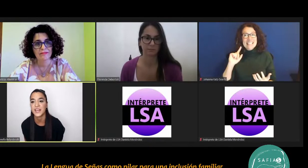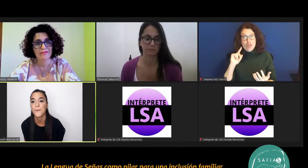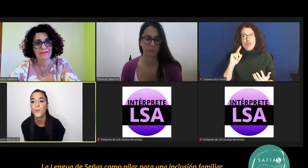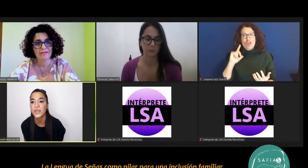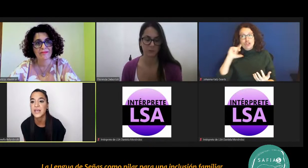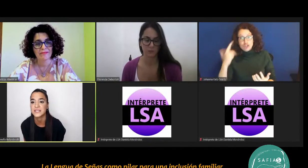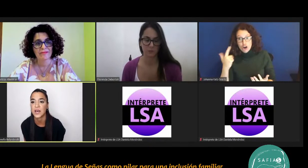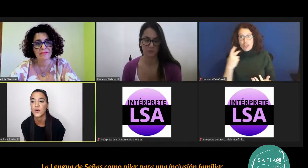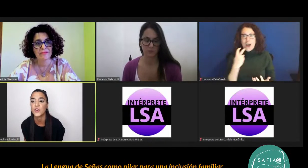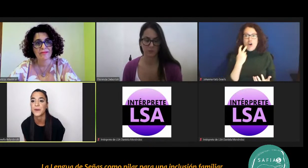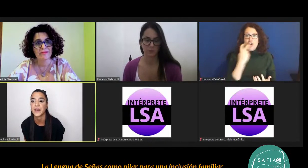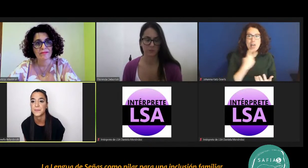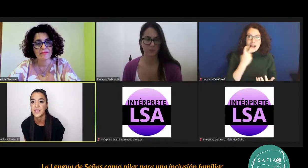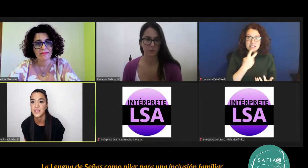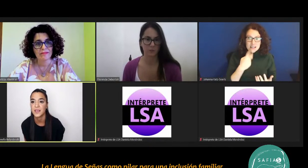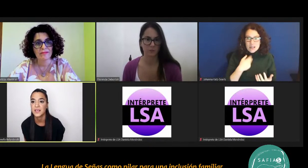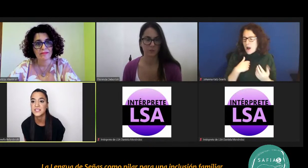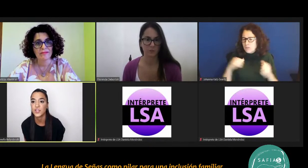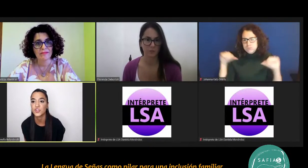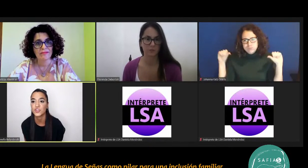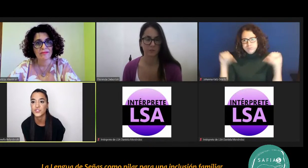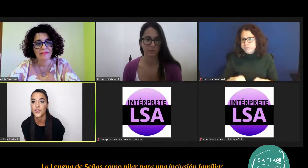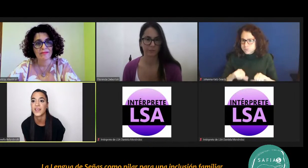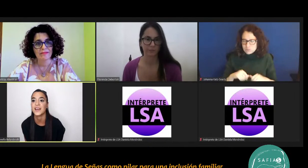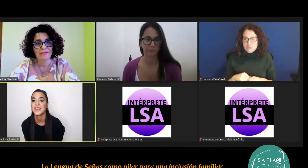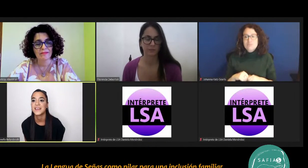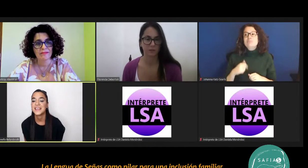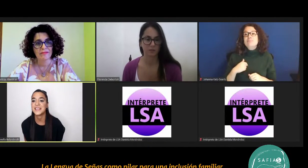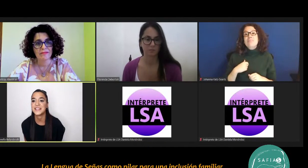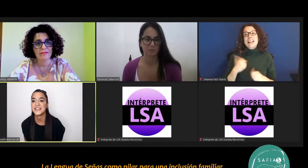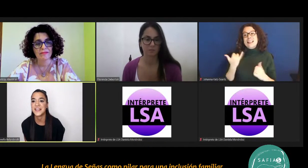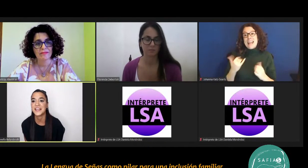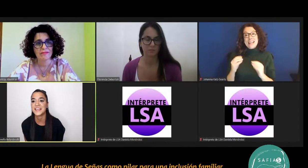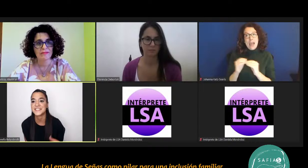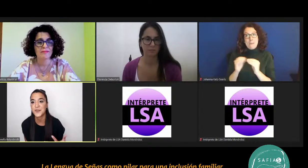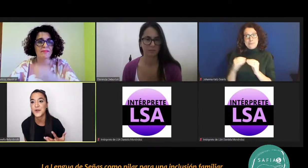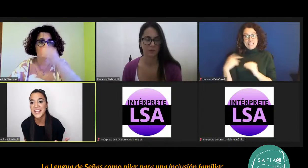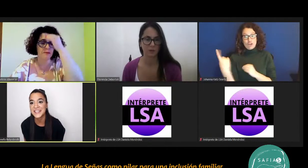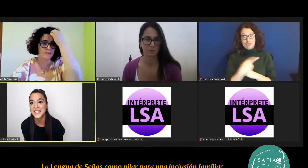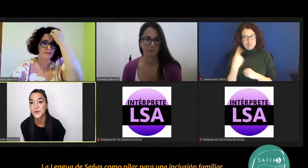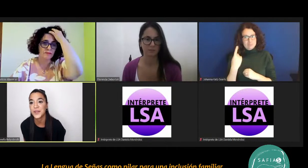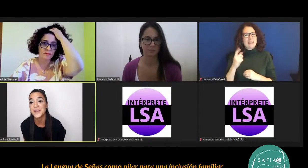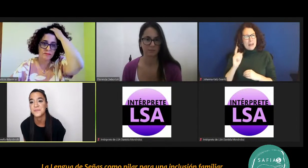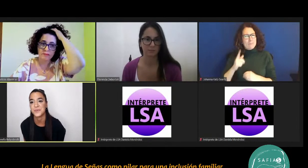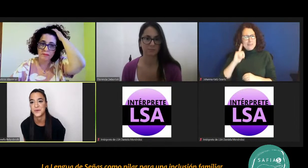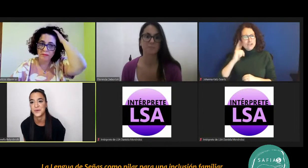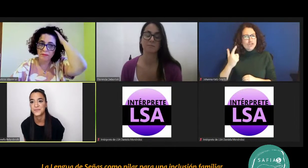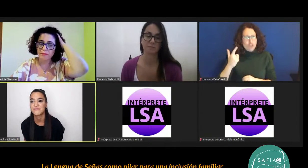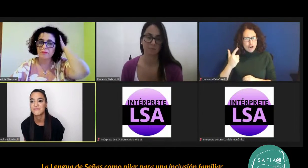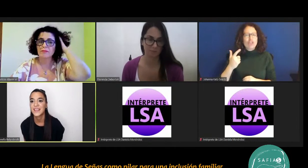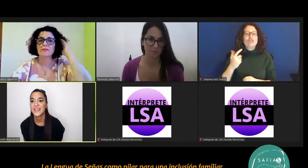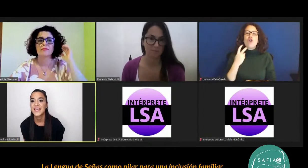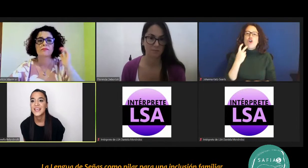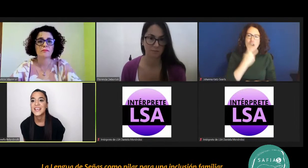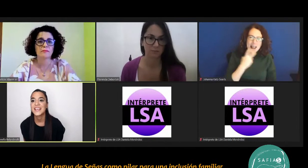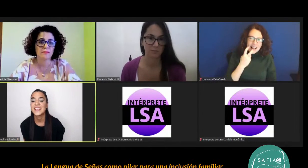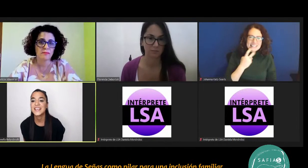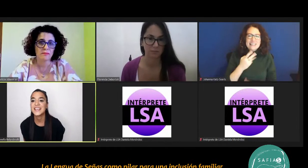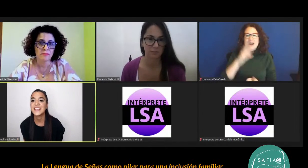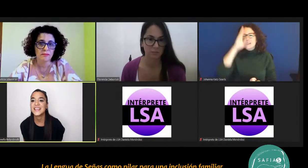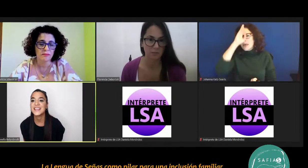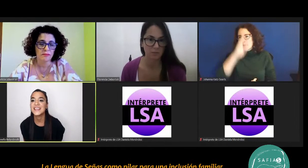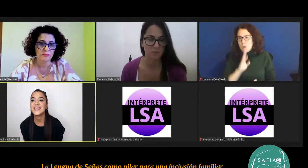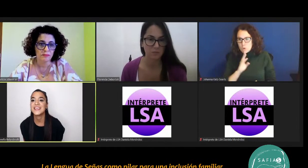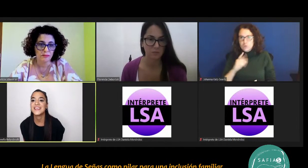trabajo, y era muy cansador para mí, siendo sorda y tener que ser oralista todo el tiempo.